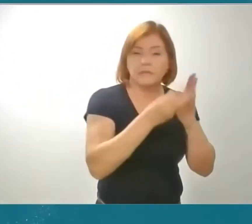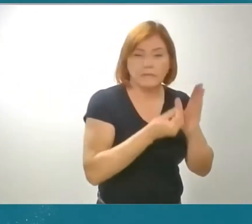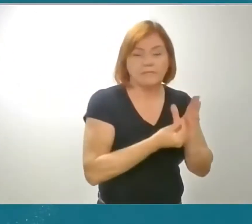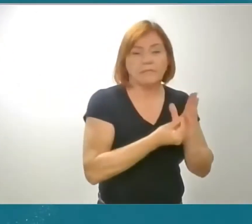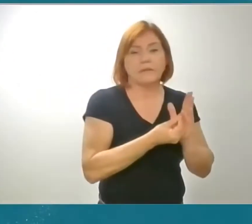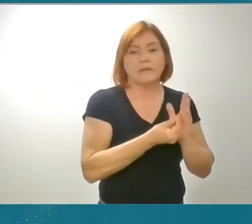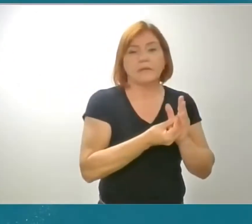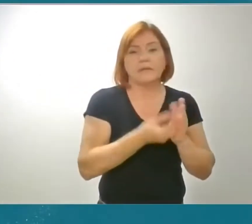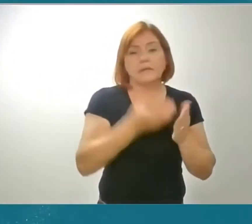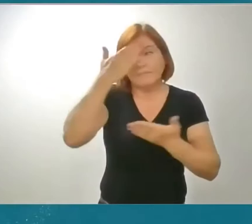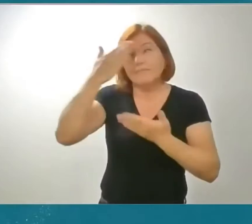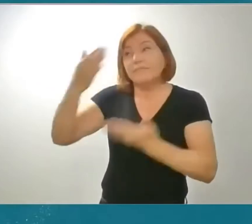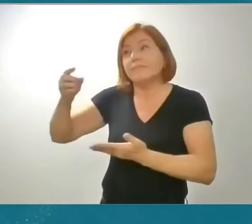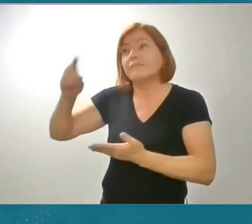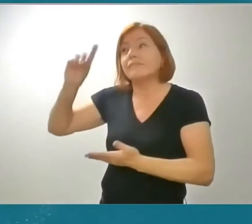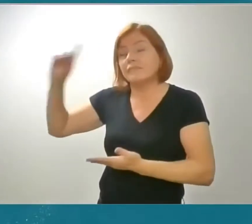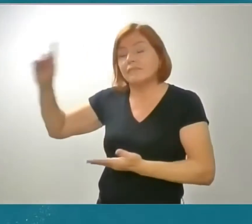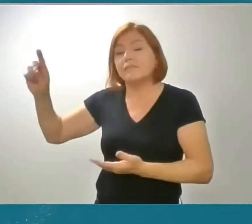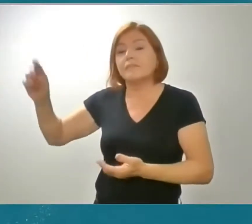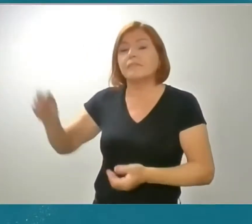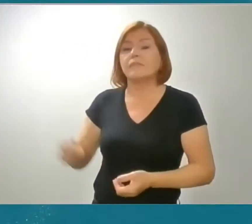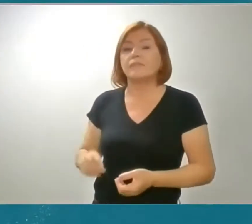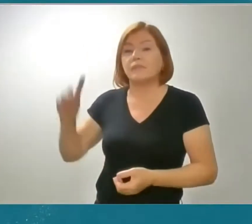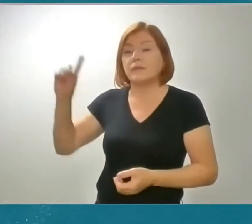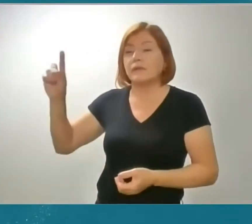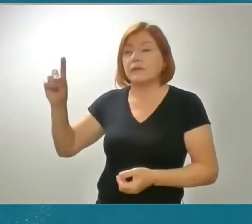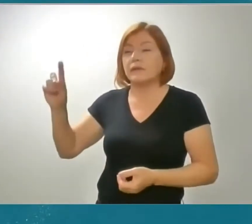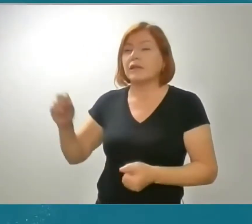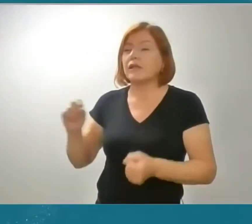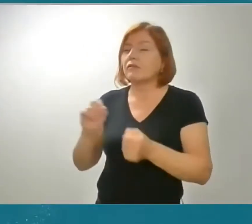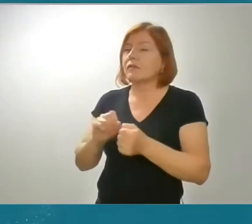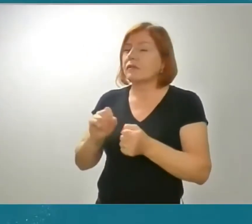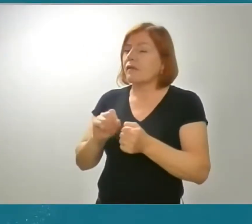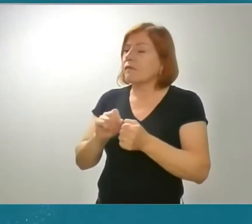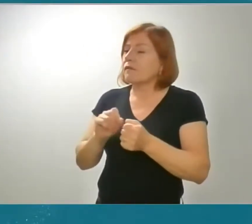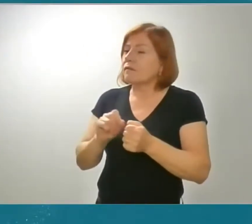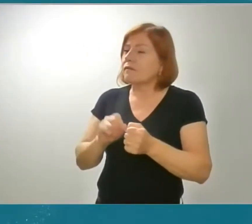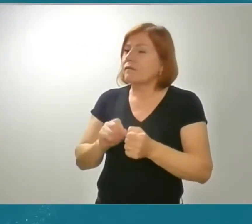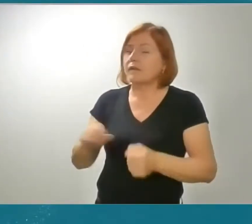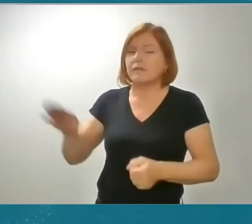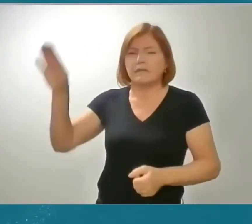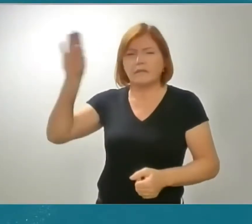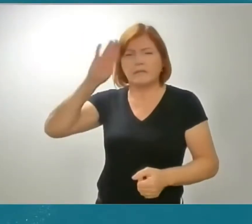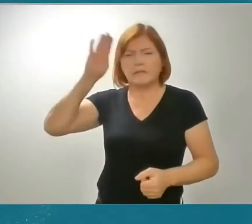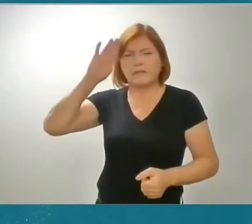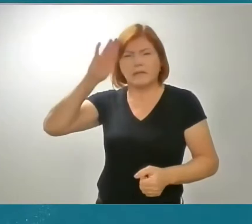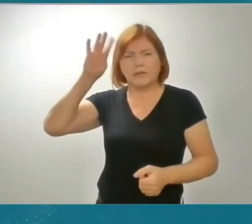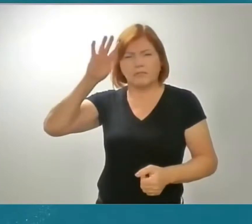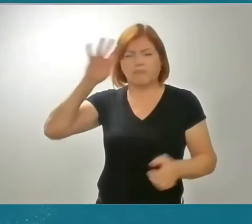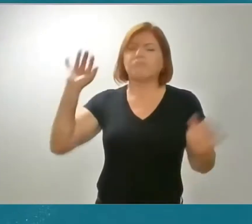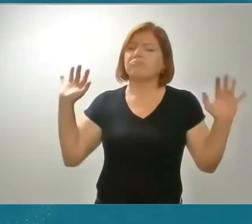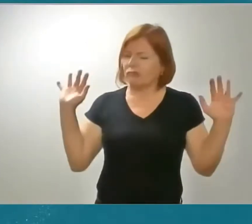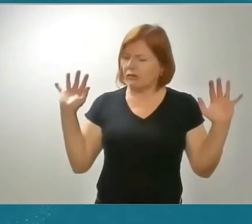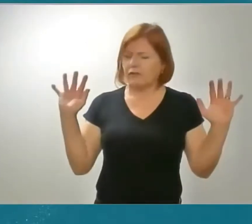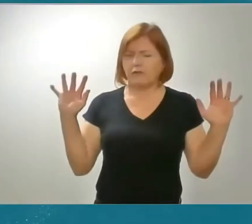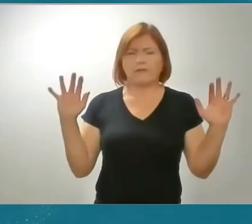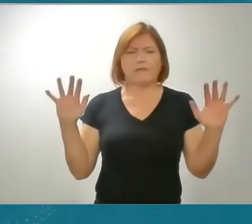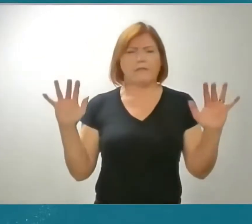né? Onde estou? Contudo, a mulher que teme a Yahvé, o